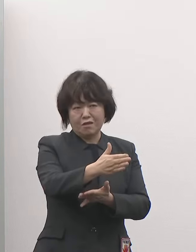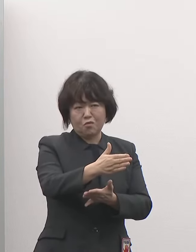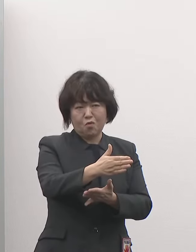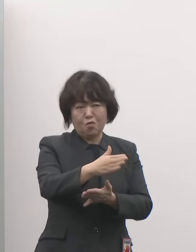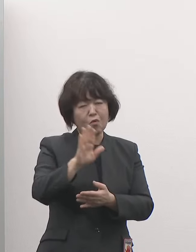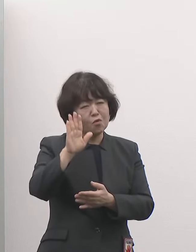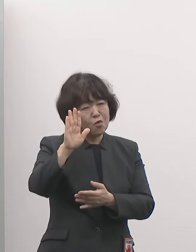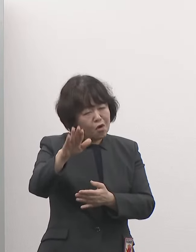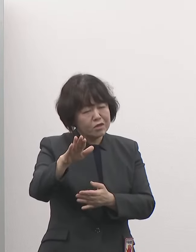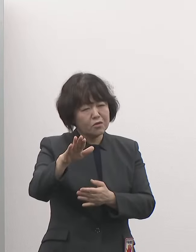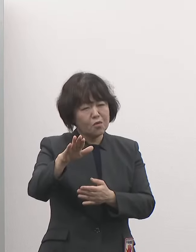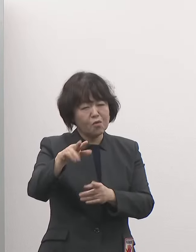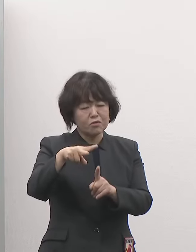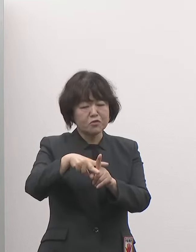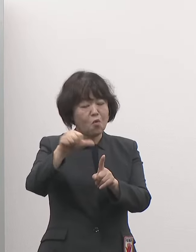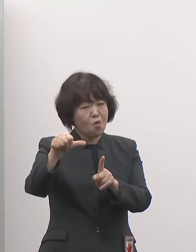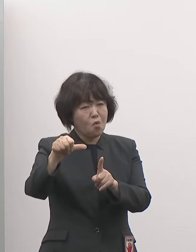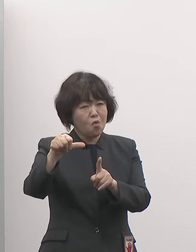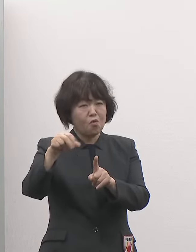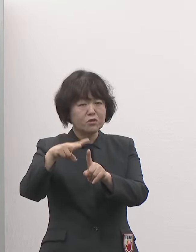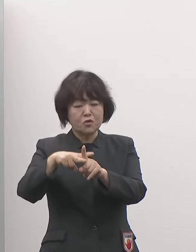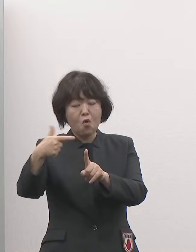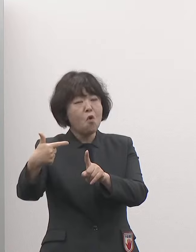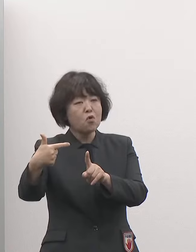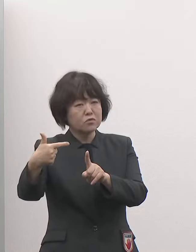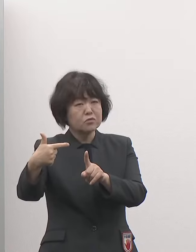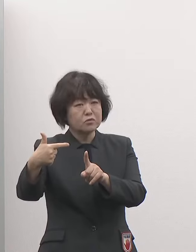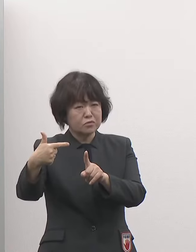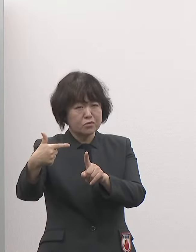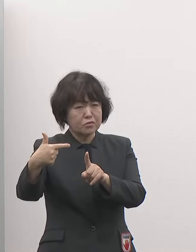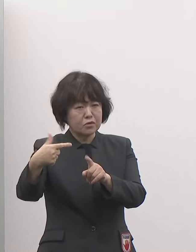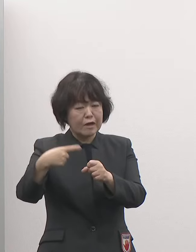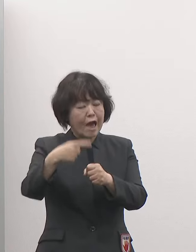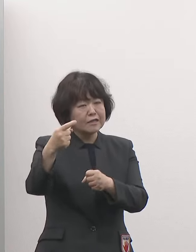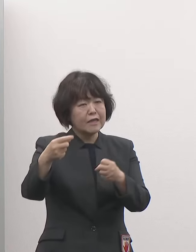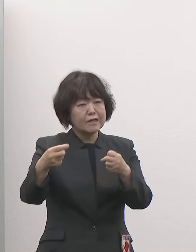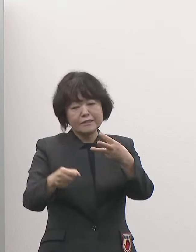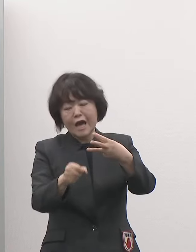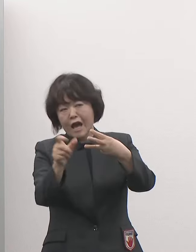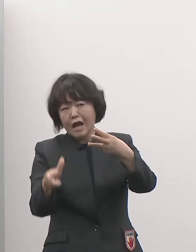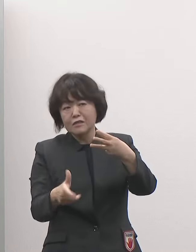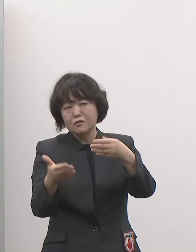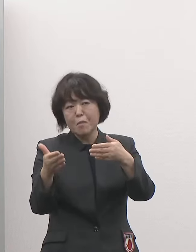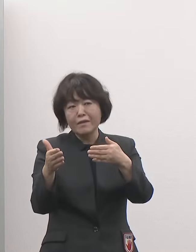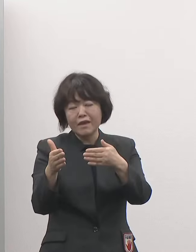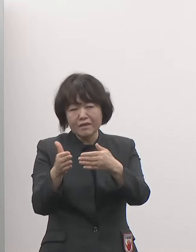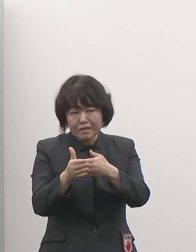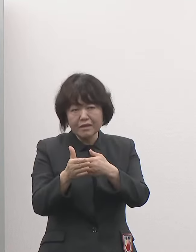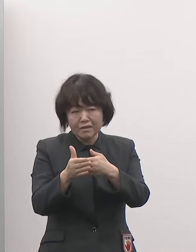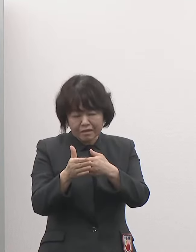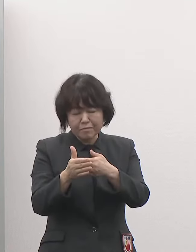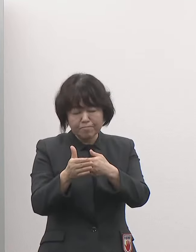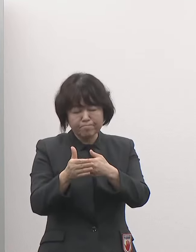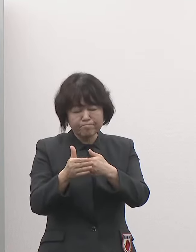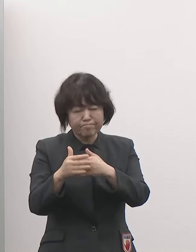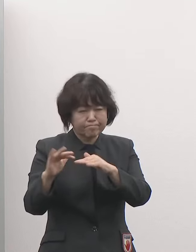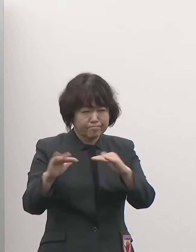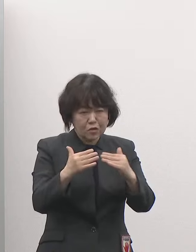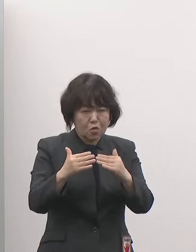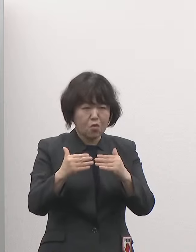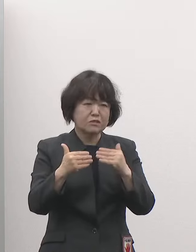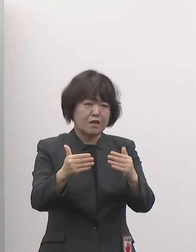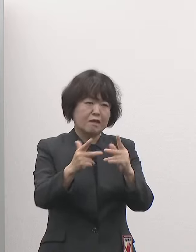か、今年度中にですね、しっかりと結論を得て、いきたいと思います。大きな課題は2つありまして